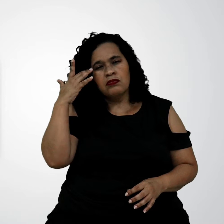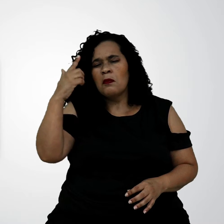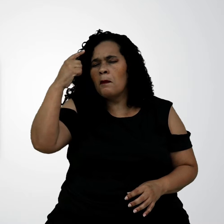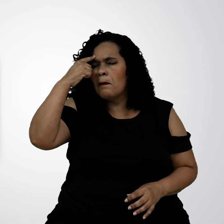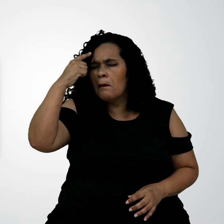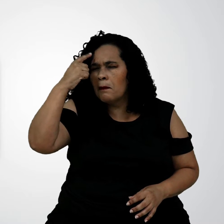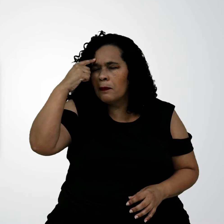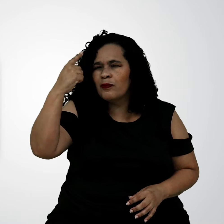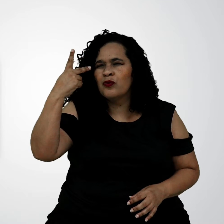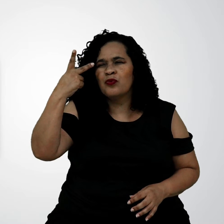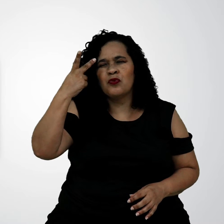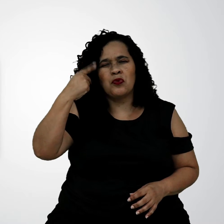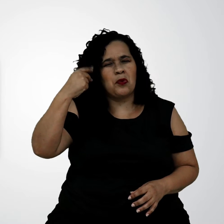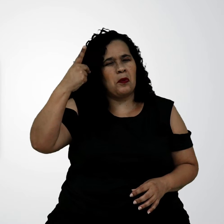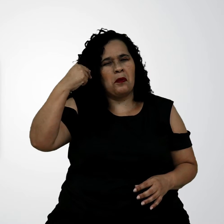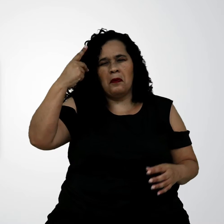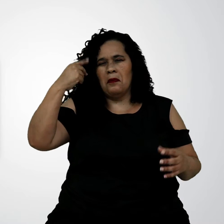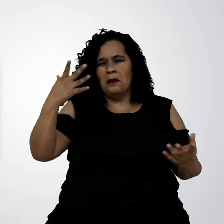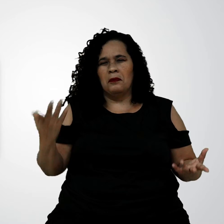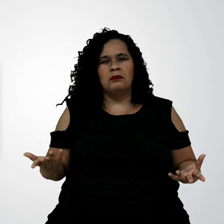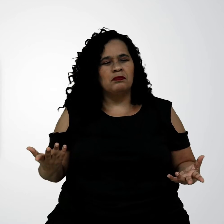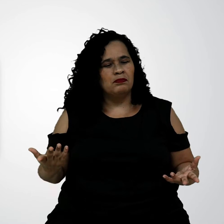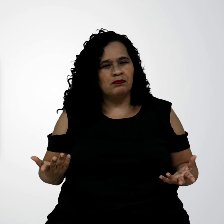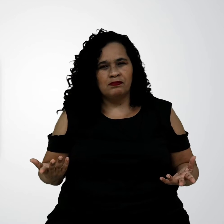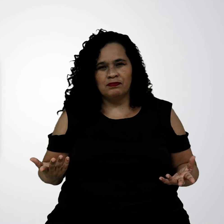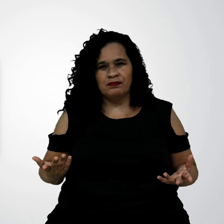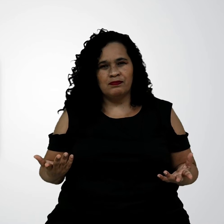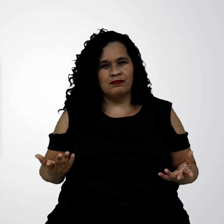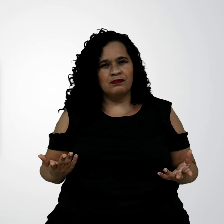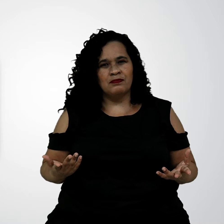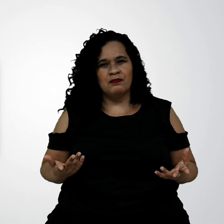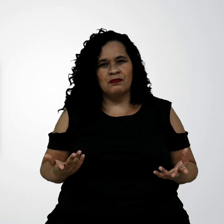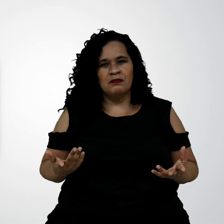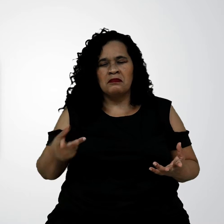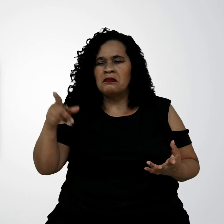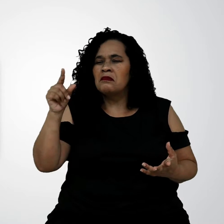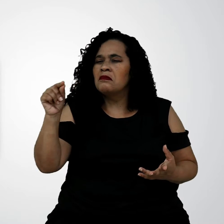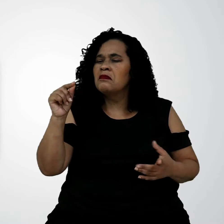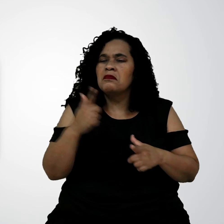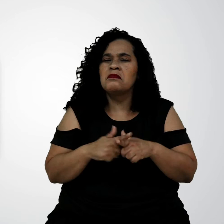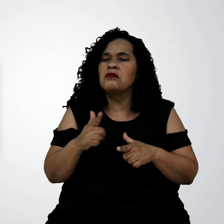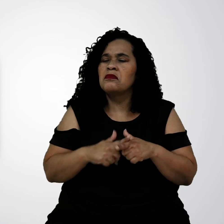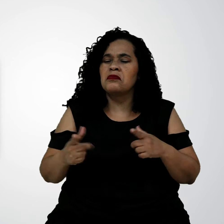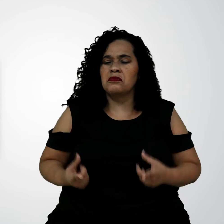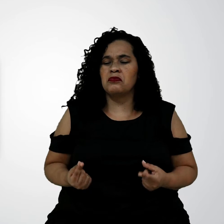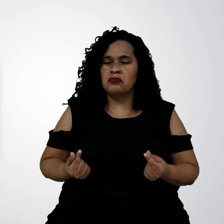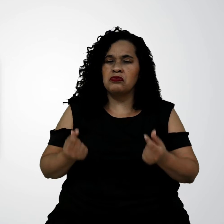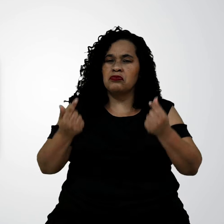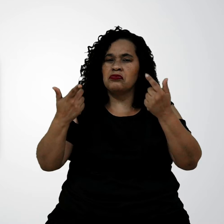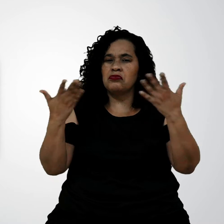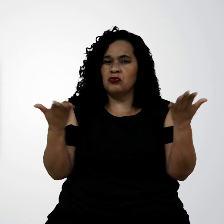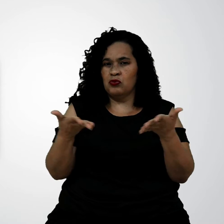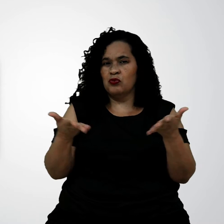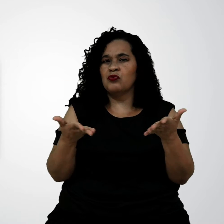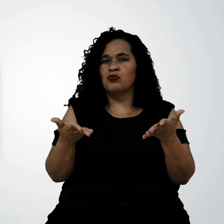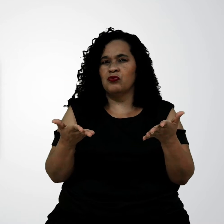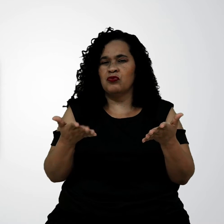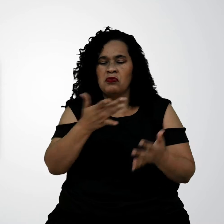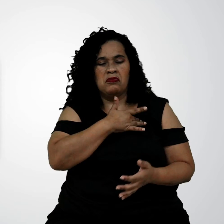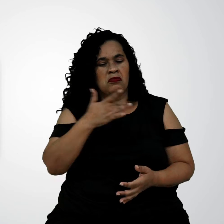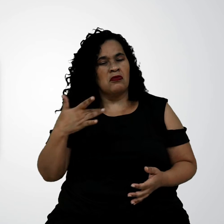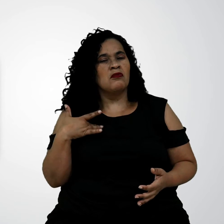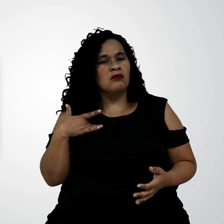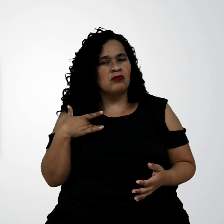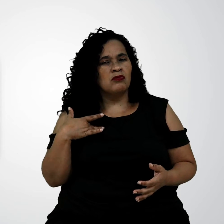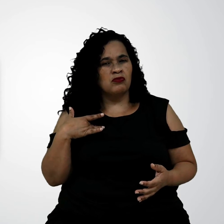pessoas dizem, é normal. Quem não tem problema financeiro? Quem não tem problema de saúde? Quem não